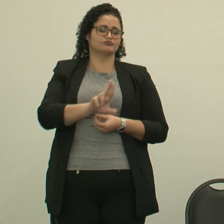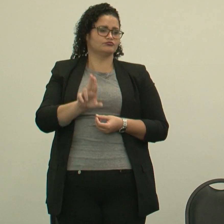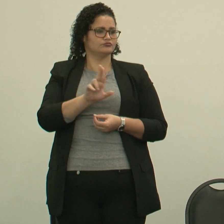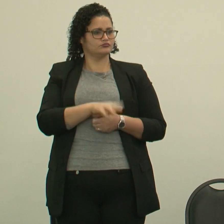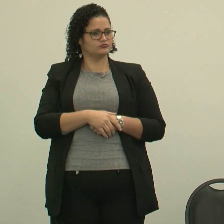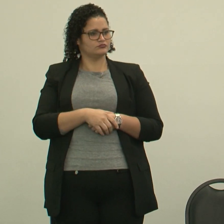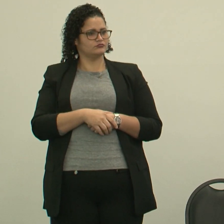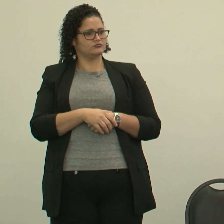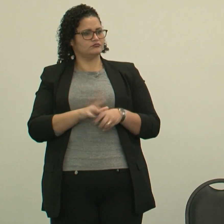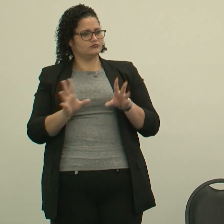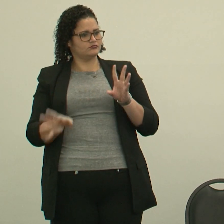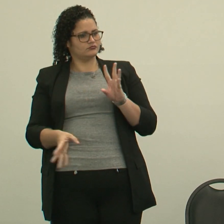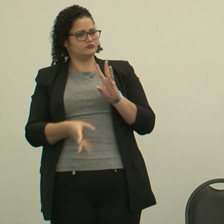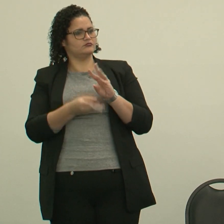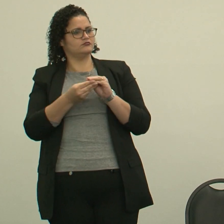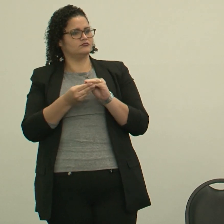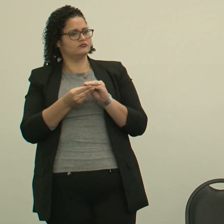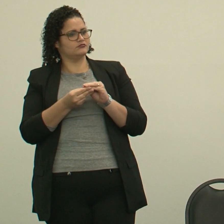sentido.